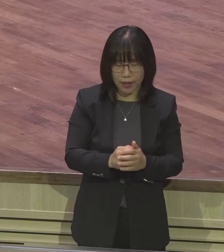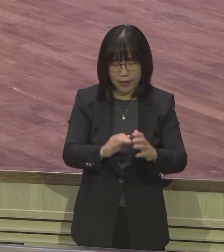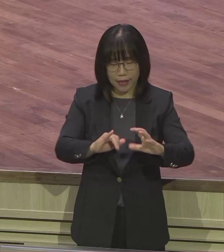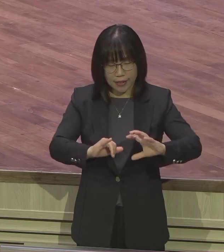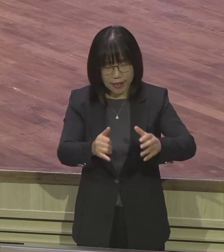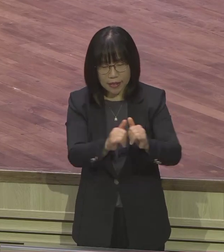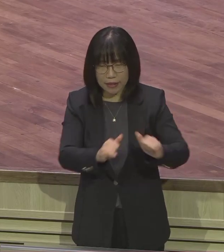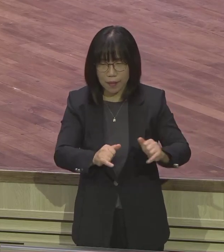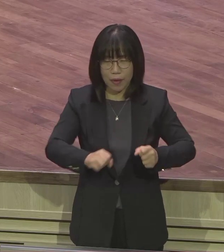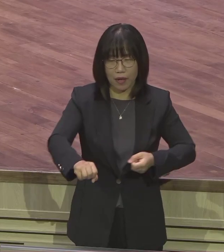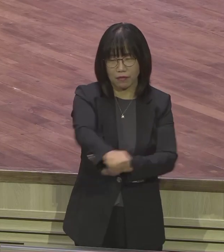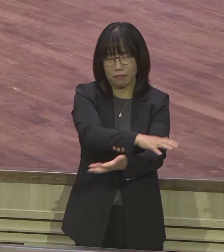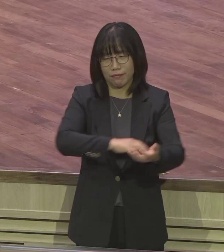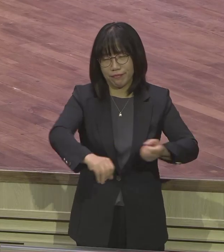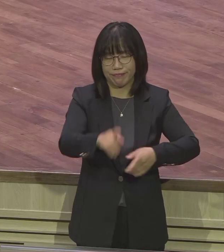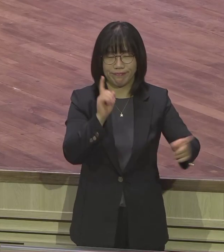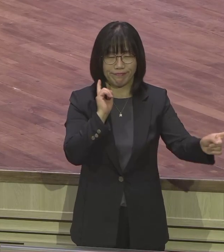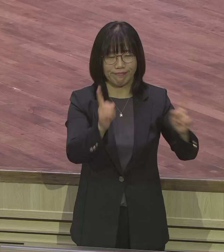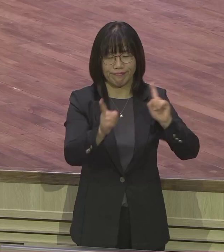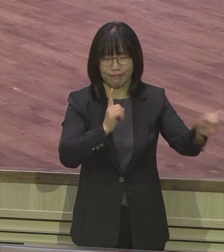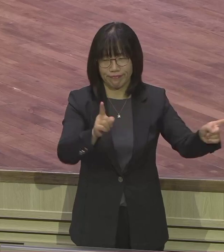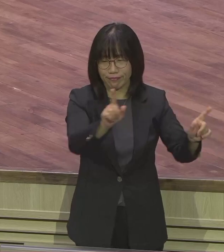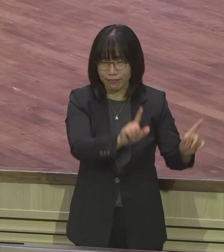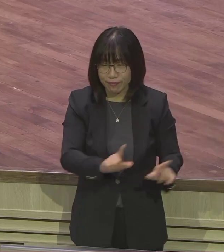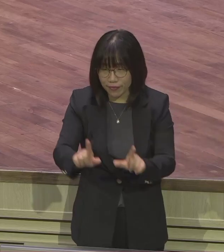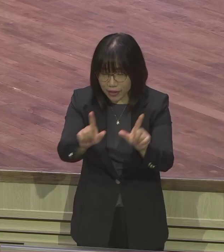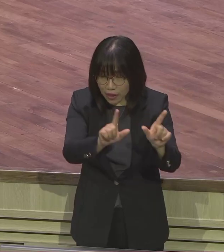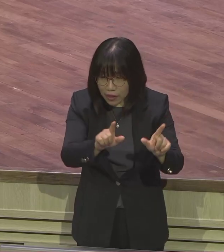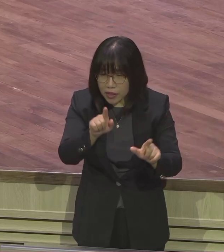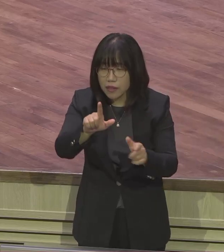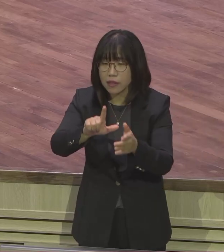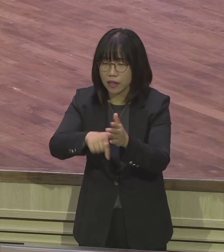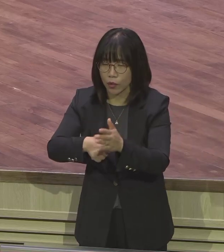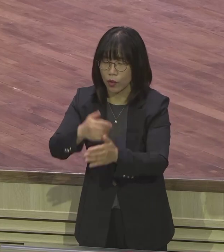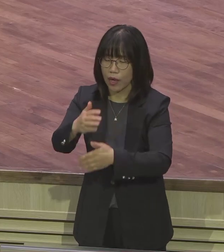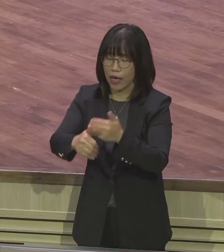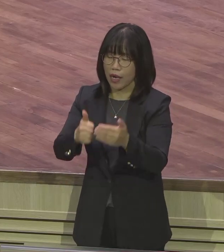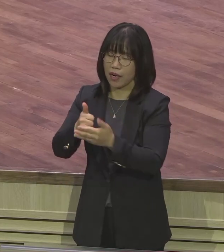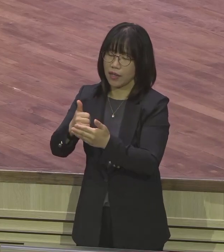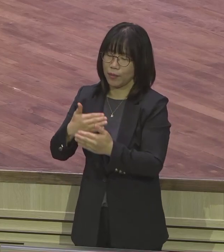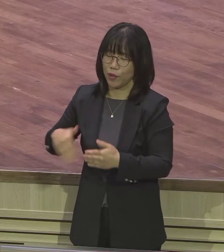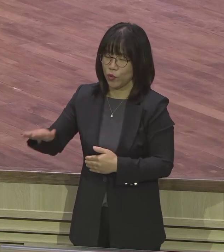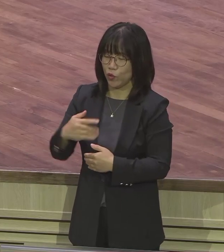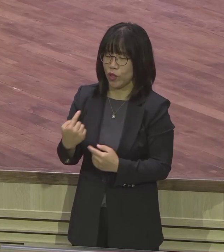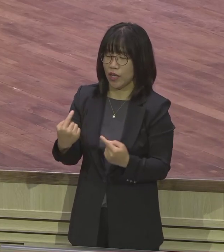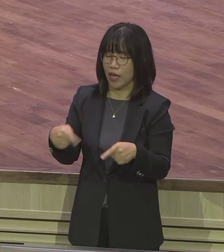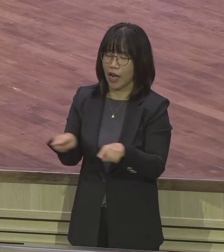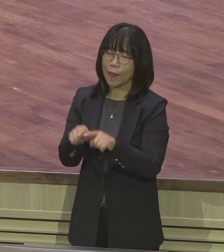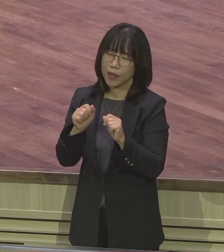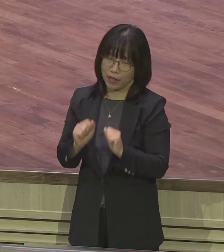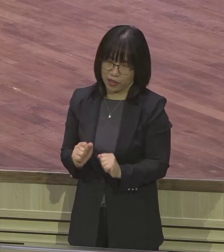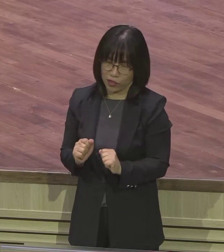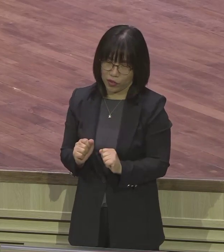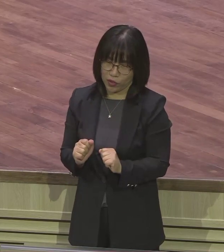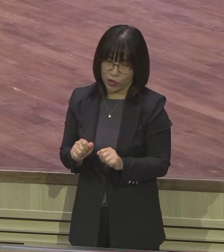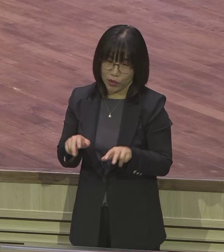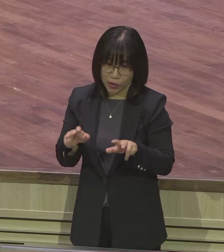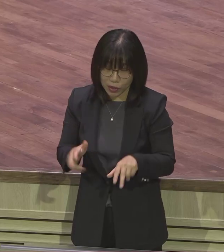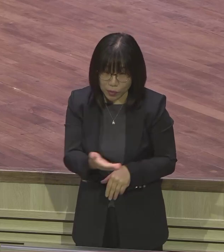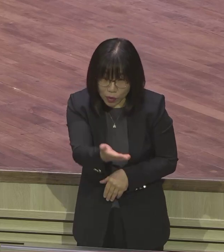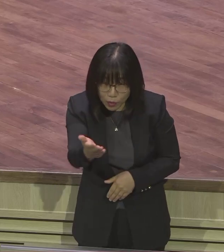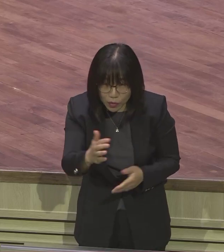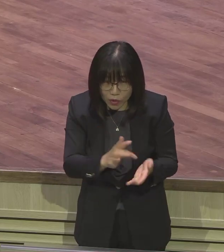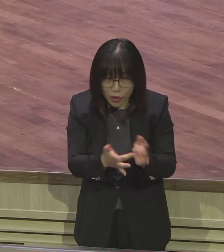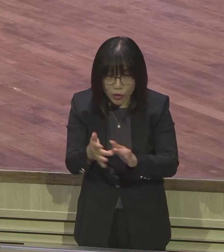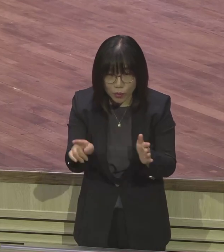그렇게 세상 불신자처럼 살 때도 사실은 여러분이 하나님과 함께 하셨어요. 그런데 지금 이제 예수 믿고